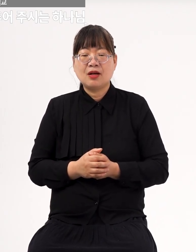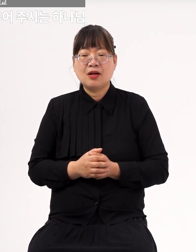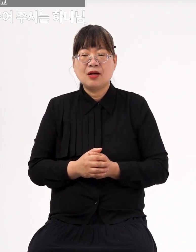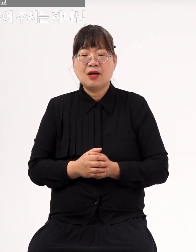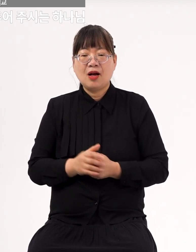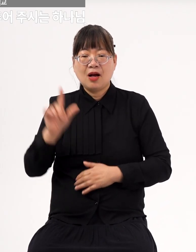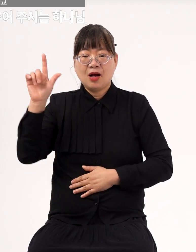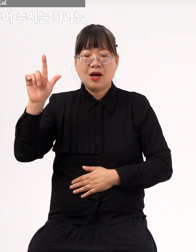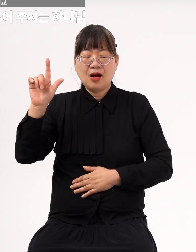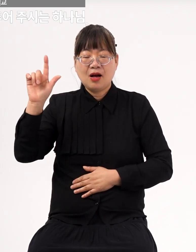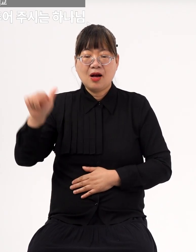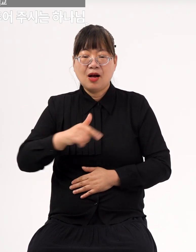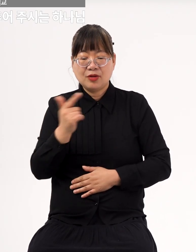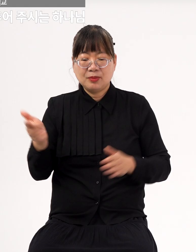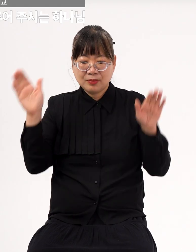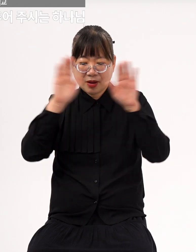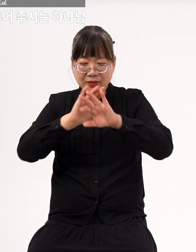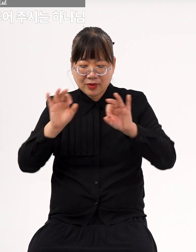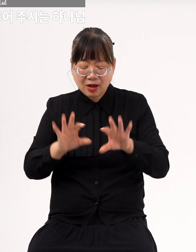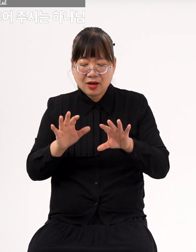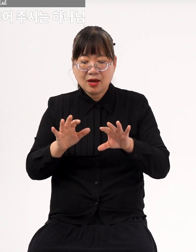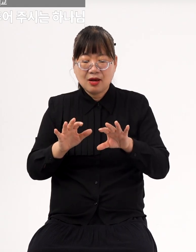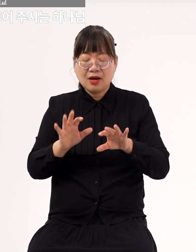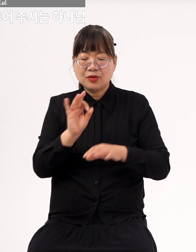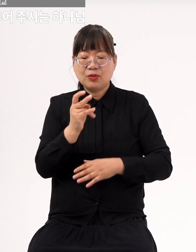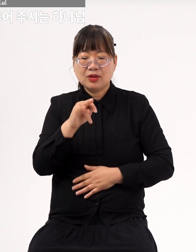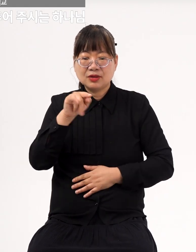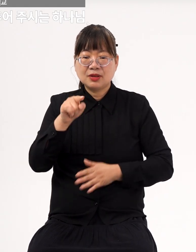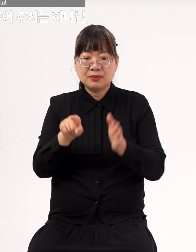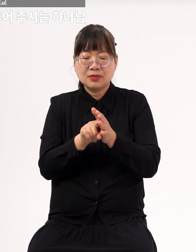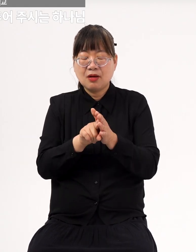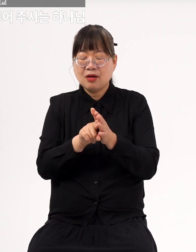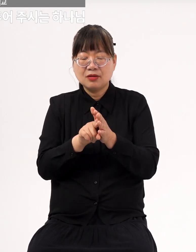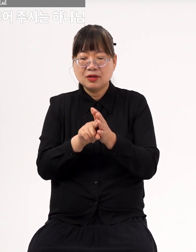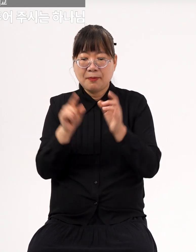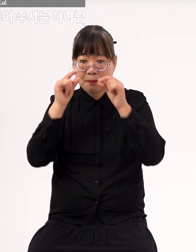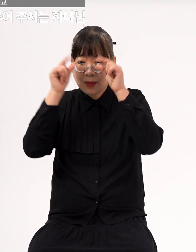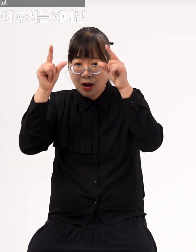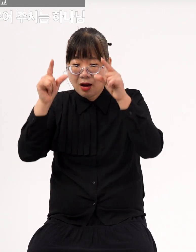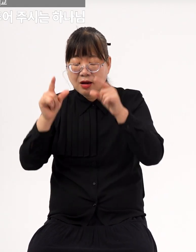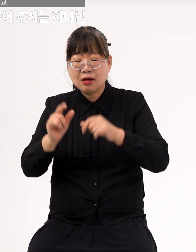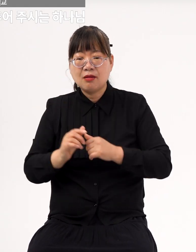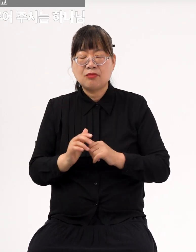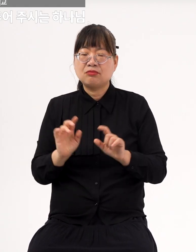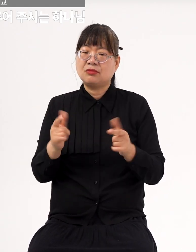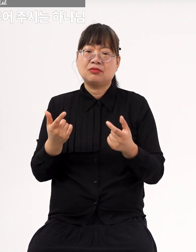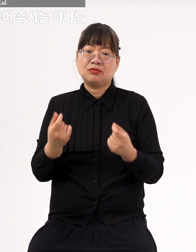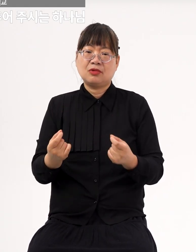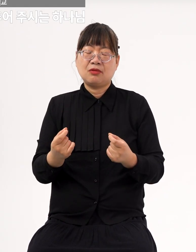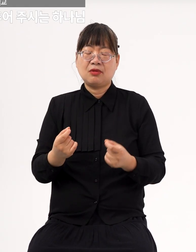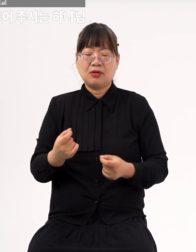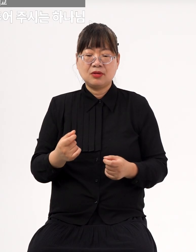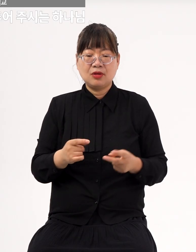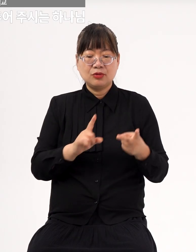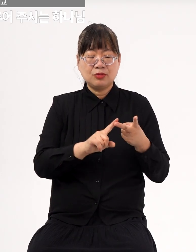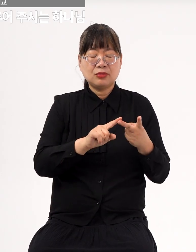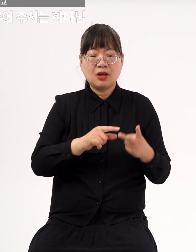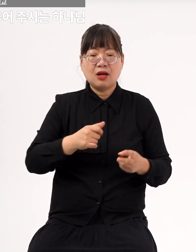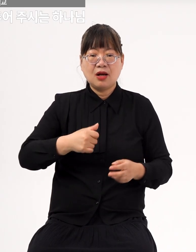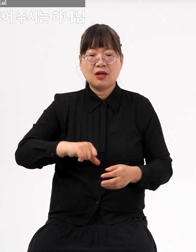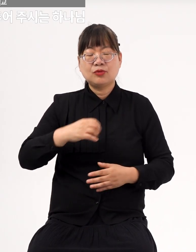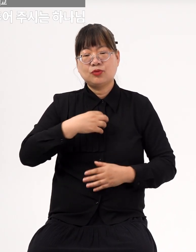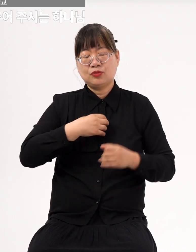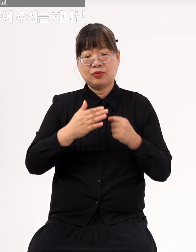개종을 했는가? 그렇지는 않은 것 같아요. 그러면 아들이 어쨌건 위기에 처해